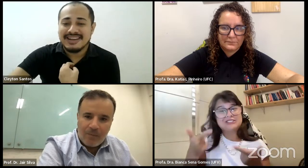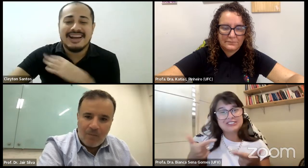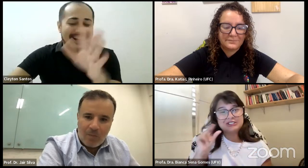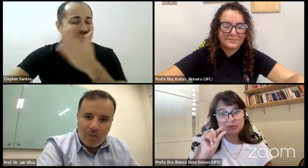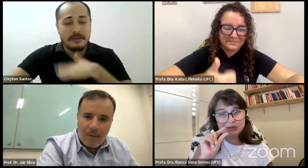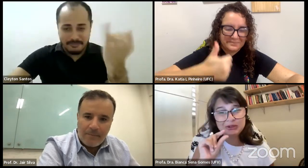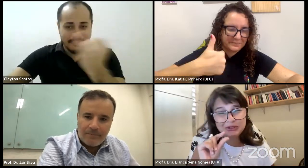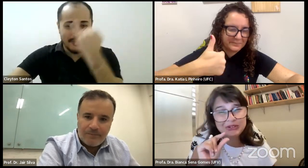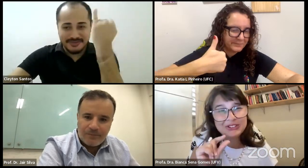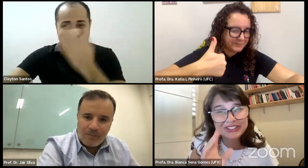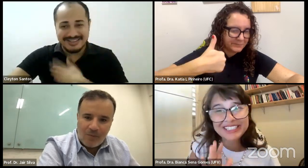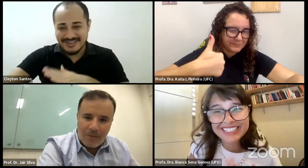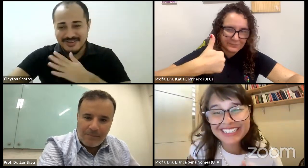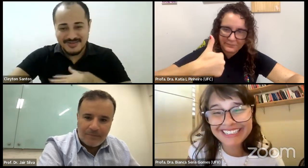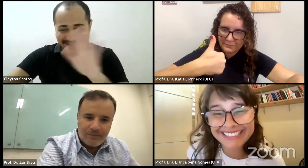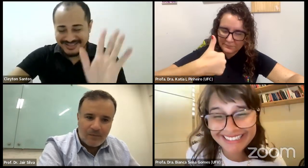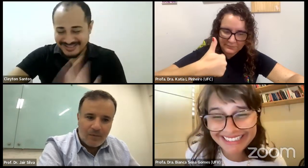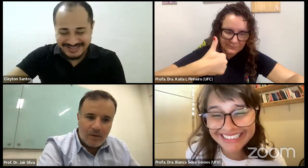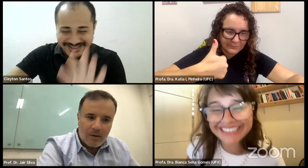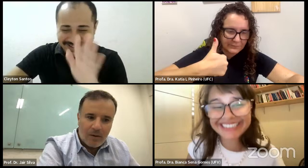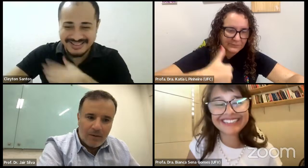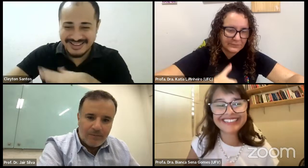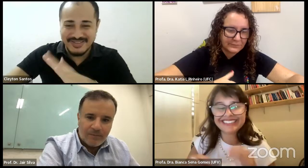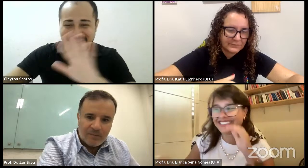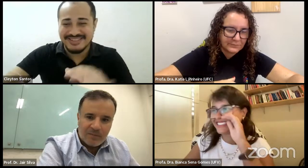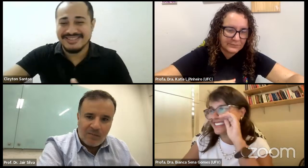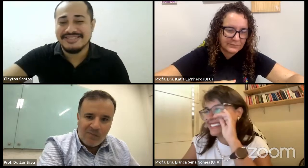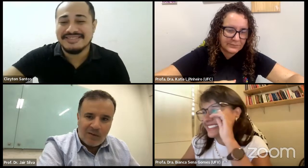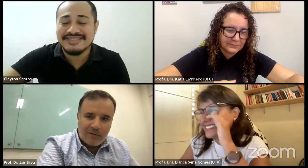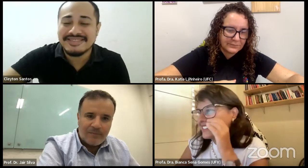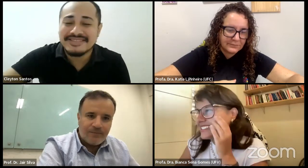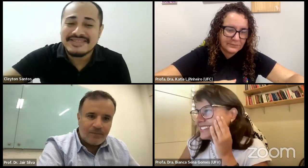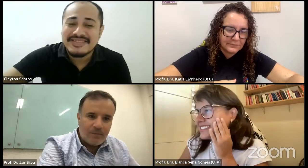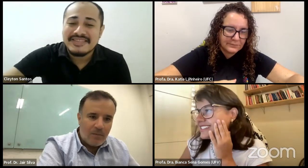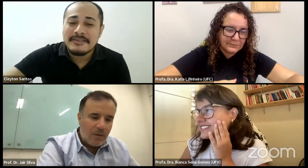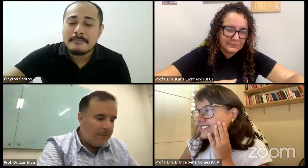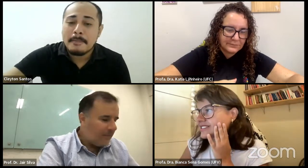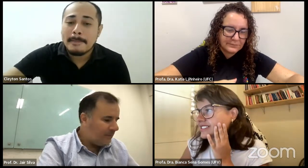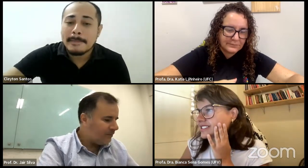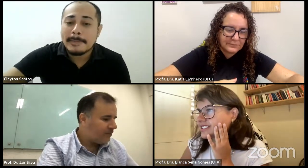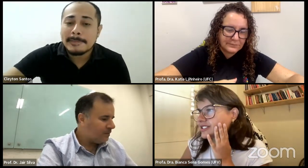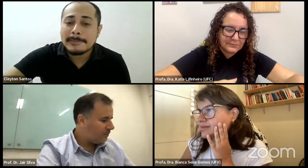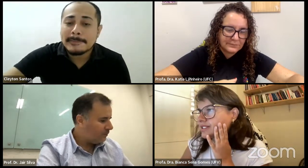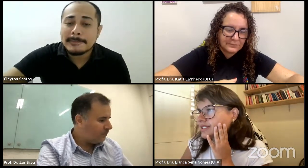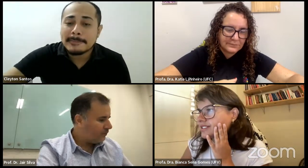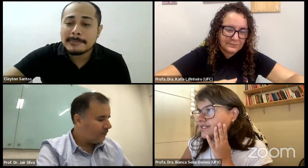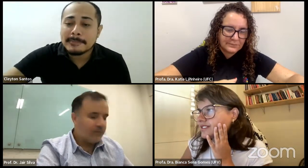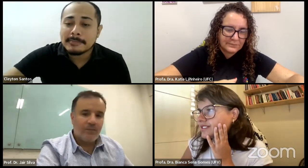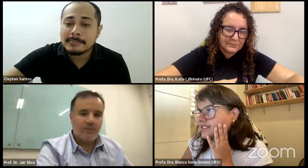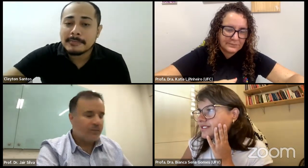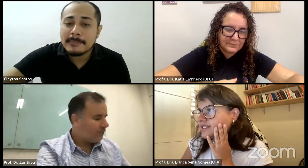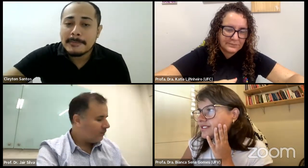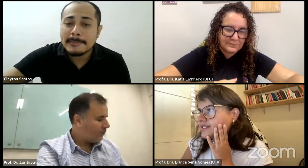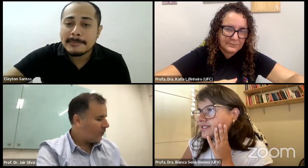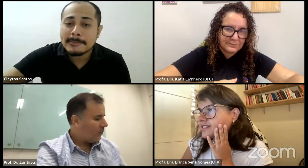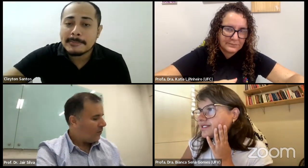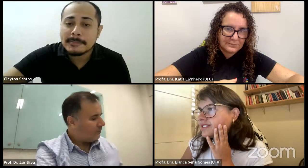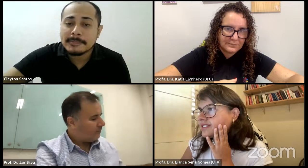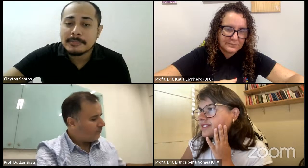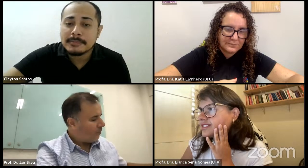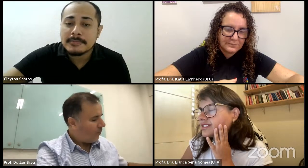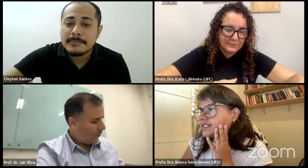Sobre a metodologia, desculpa, estou indo por partes, mas é de fato, eu estou indo aos poucos, gente, parte por parte, para